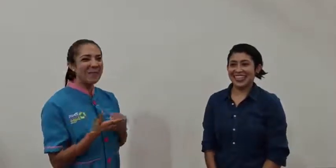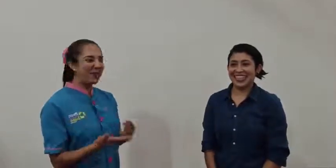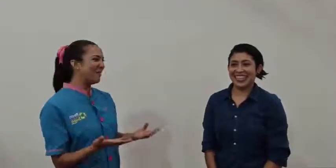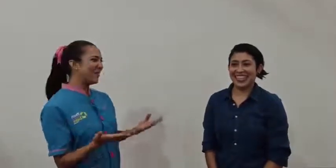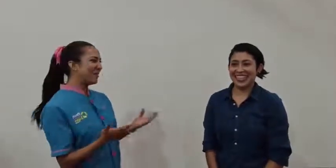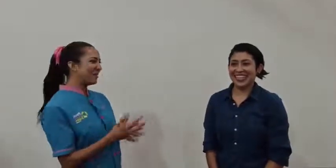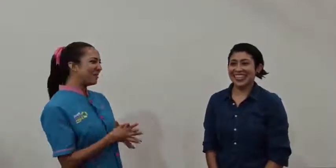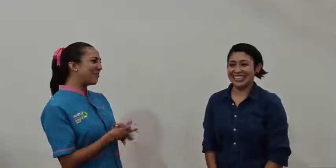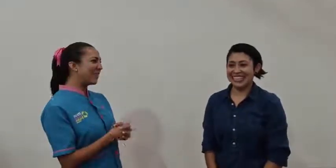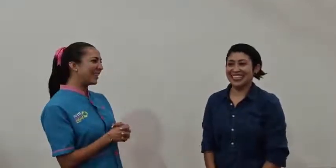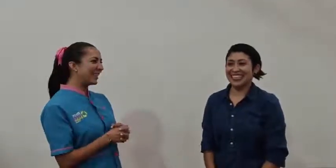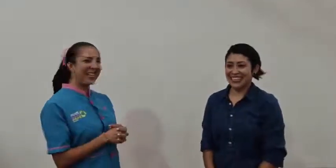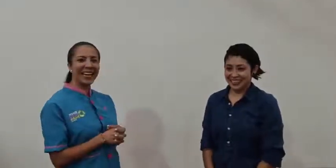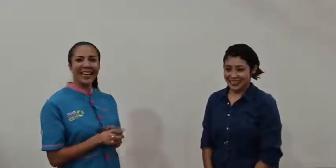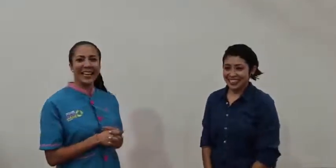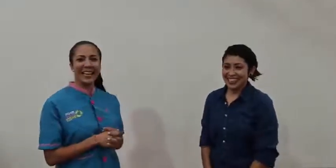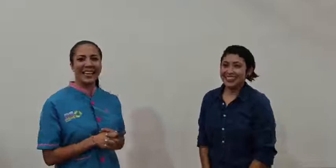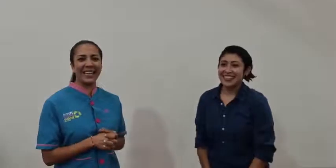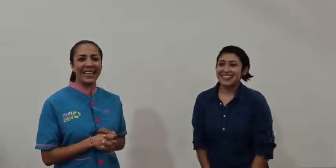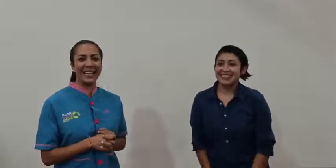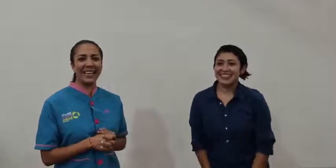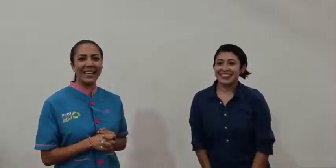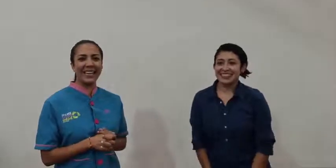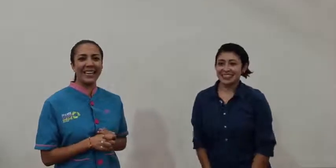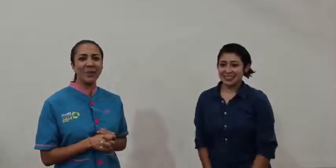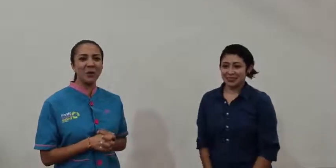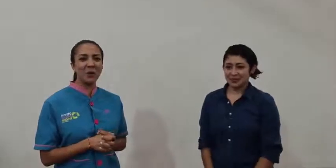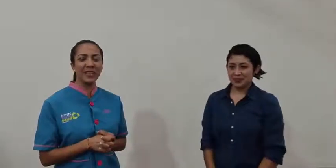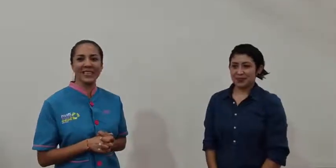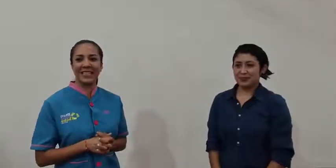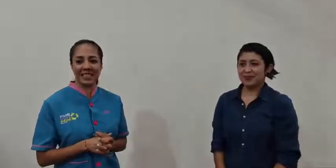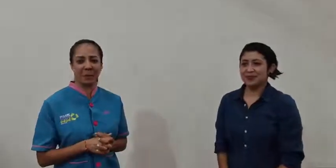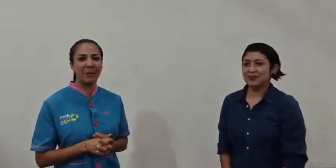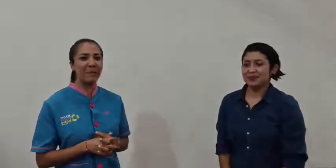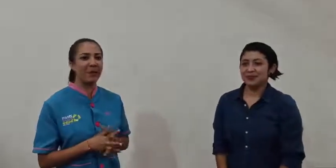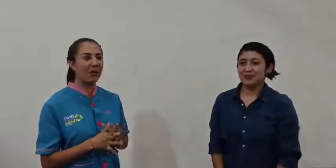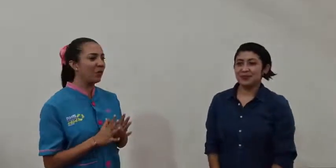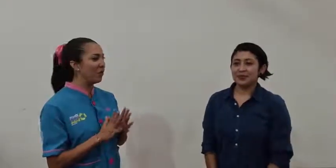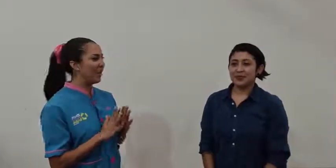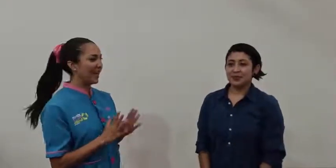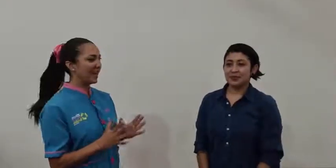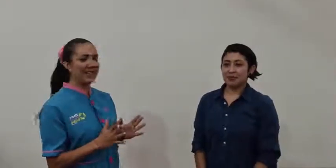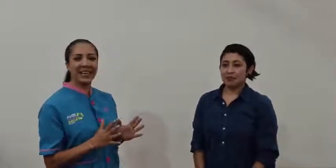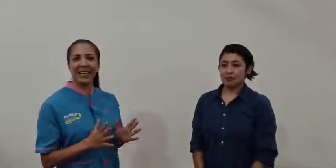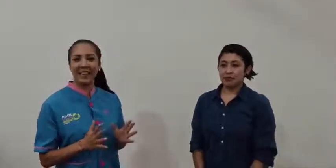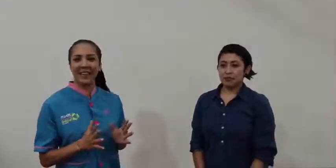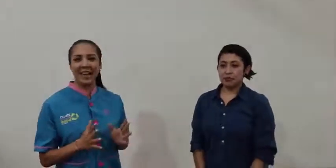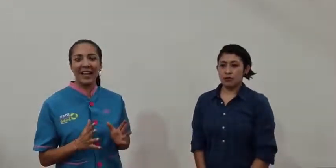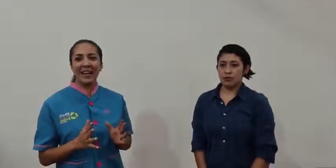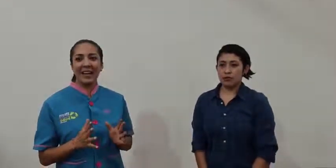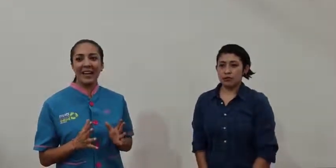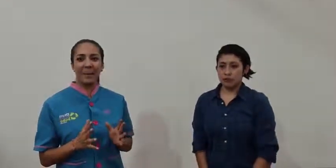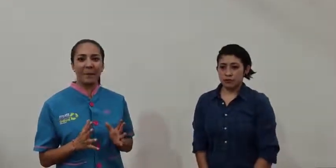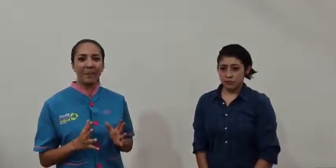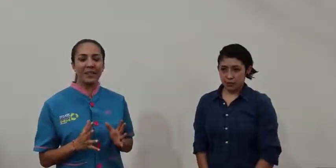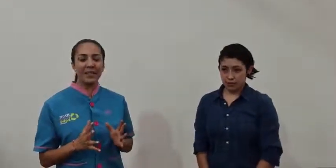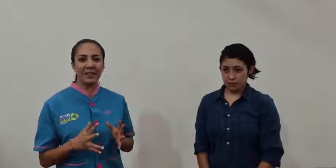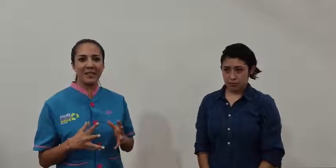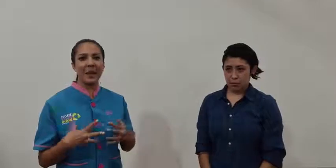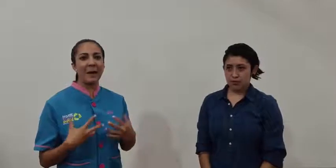bueno, May, pues estoy muy contenta. ¿Qué nos puedes decir primero, antes que nada?